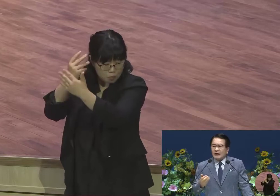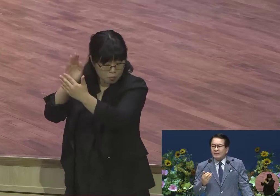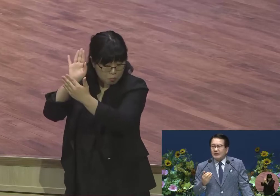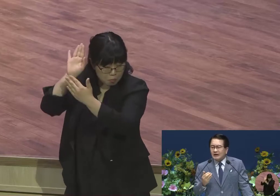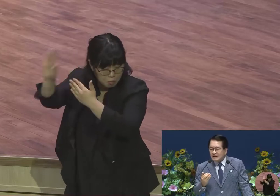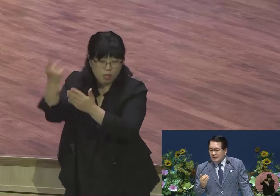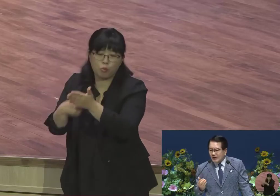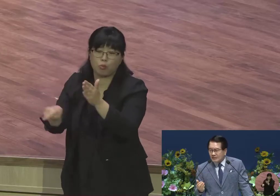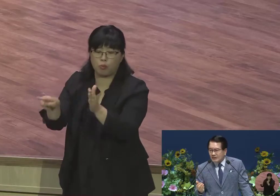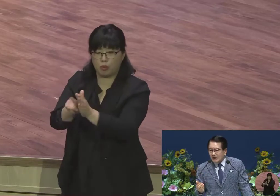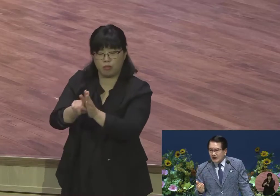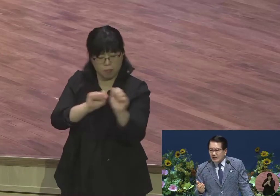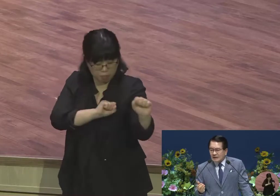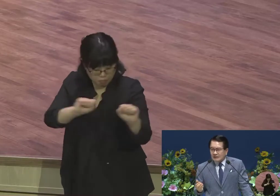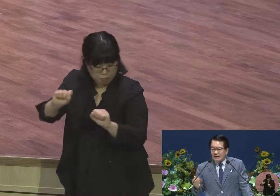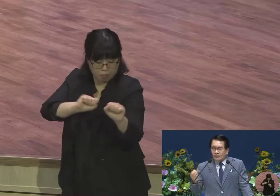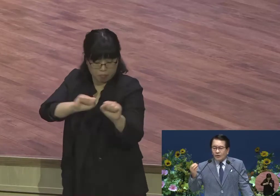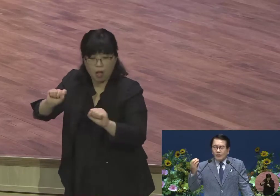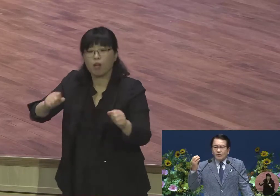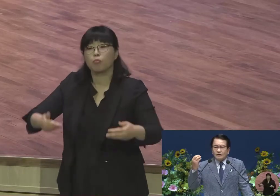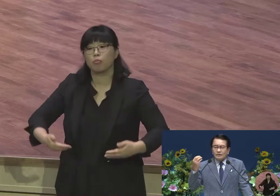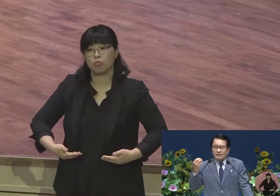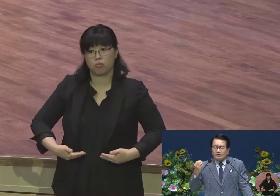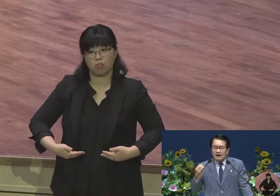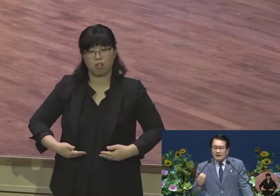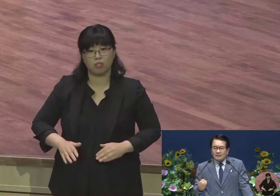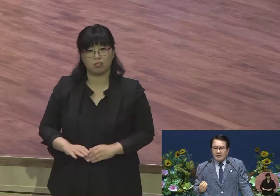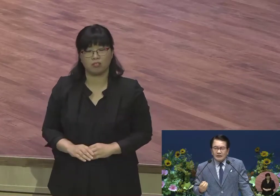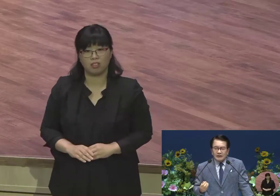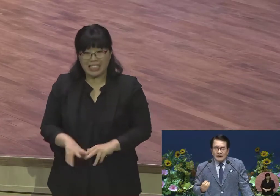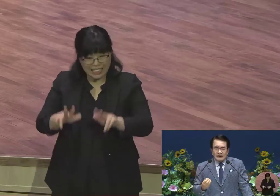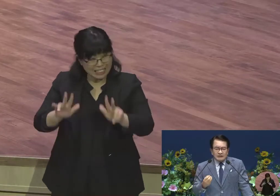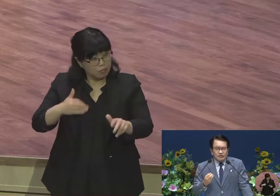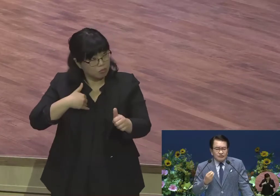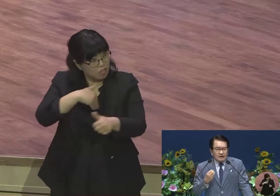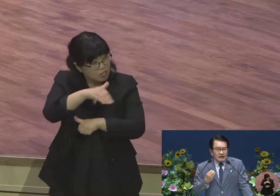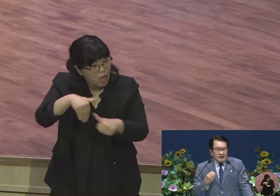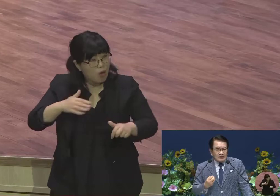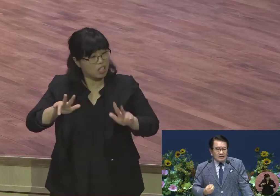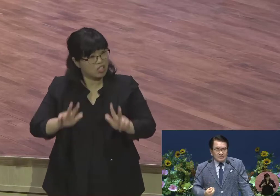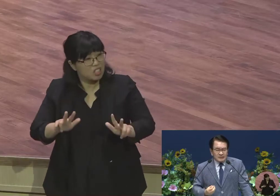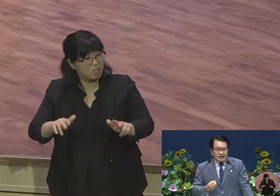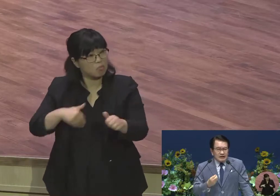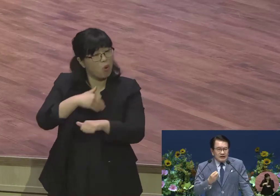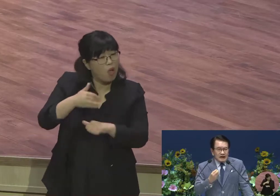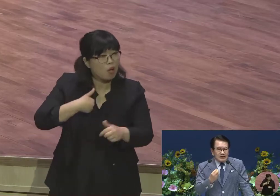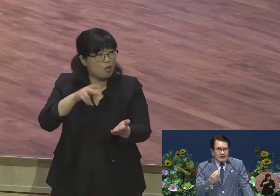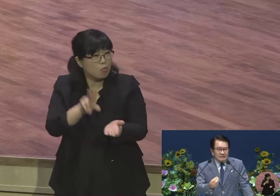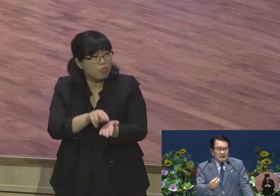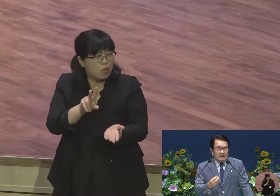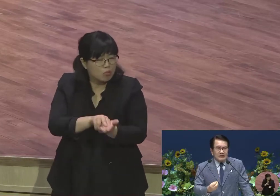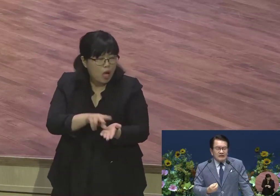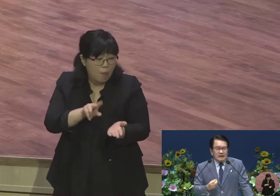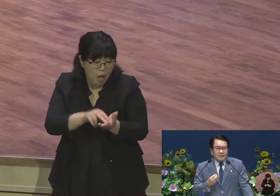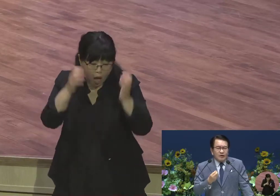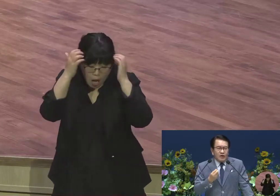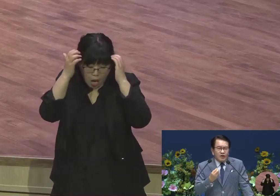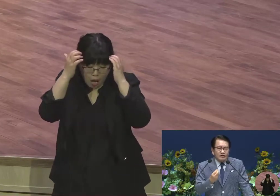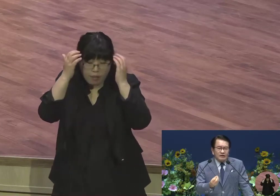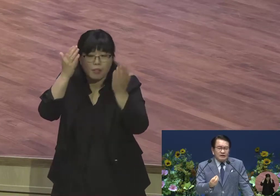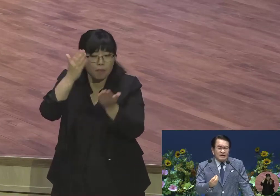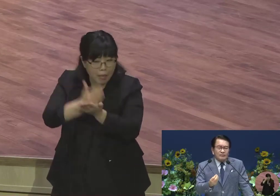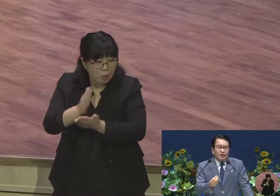속에 날마다 있기를 바랍니다 내 모든 삶이 육체를 가졌기 때문에 세상일을 하긴 하지만 이